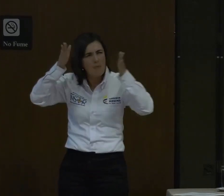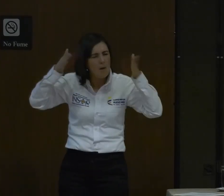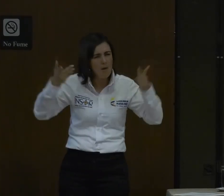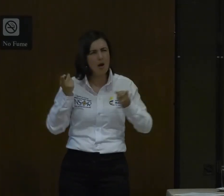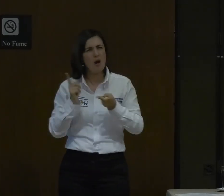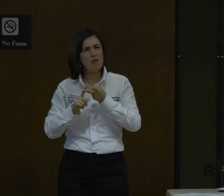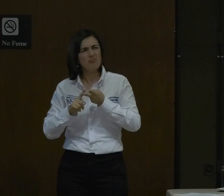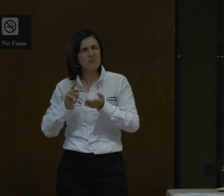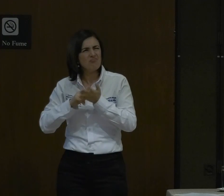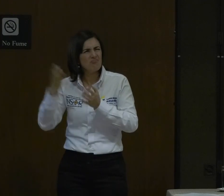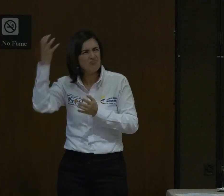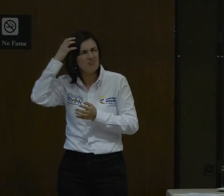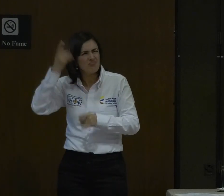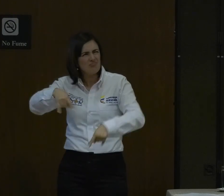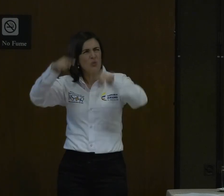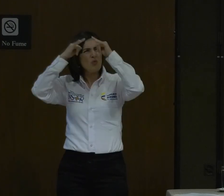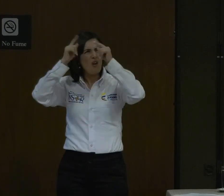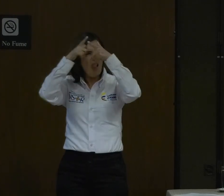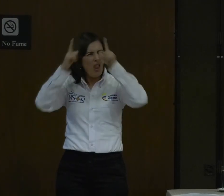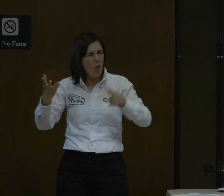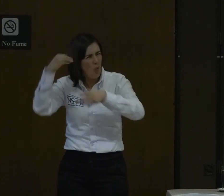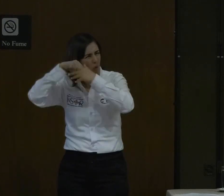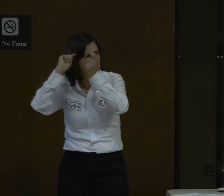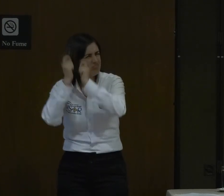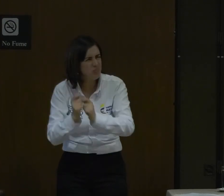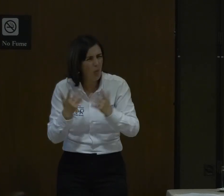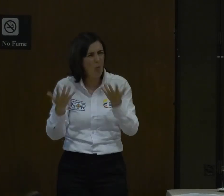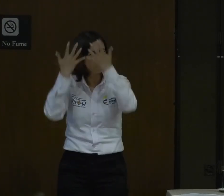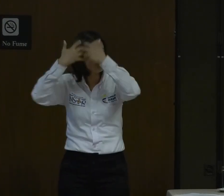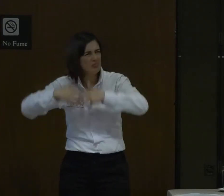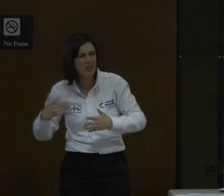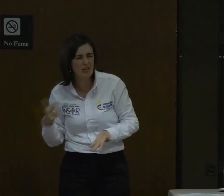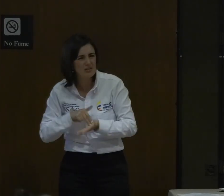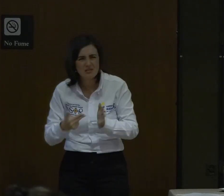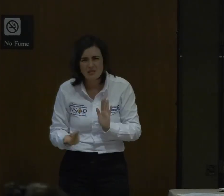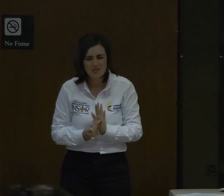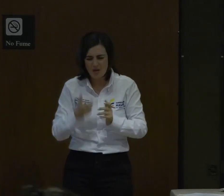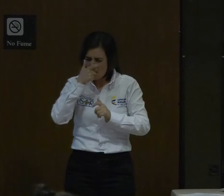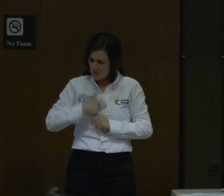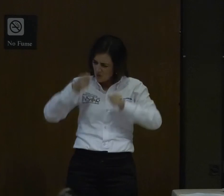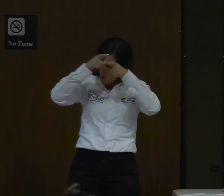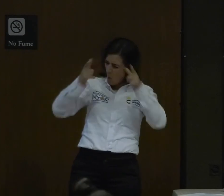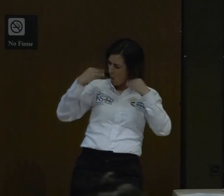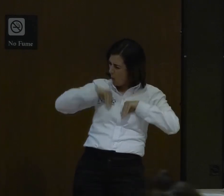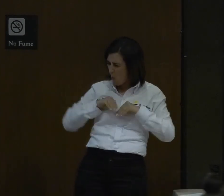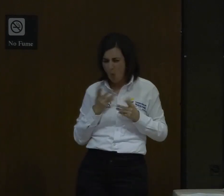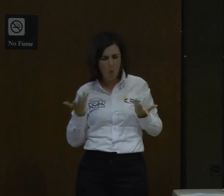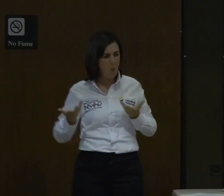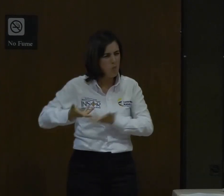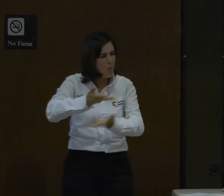de lo que es el procesamiento del lenguaje, de lo que implica el lenguaje humano, y nos lleva a